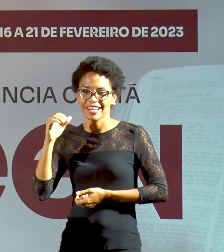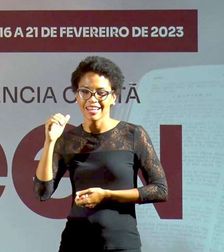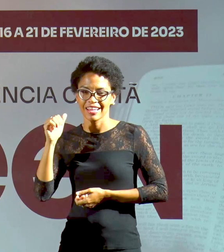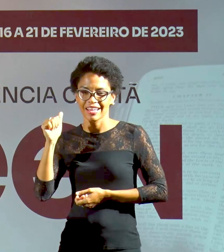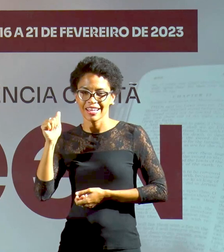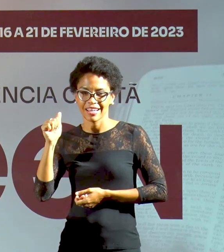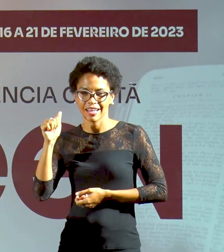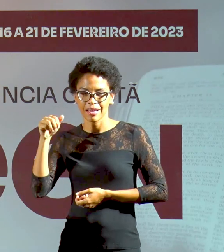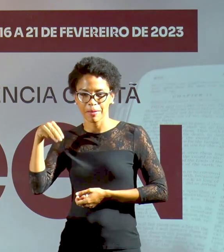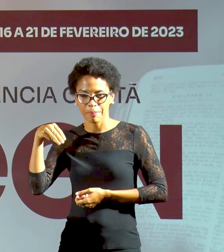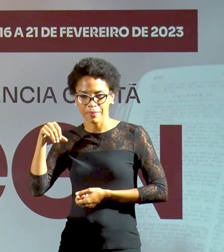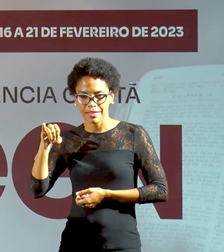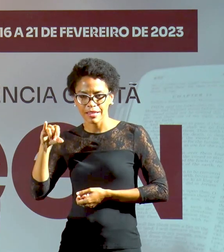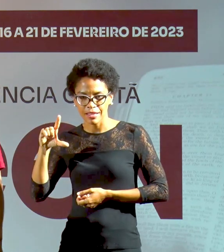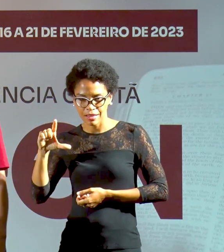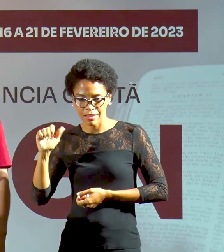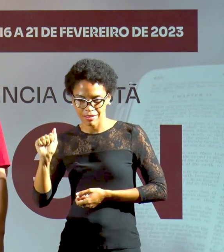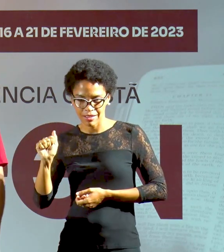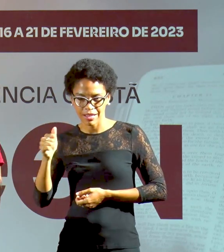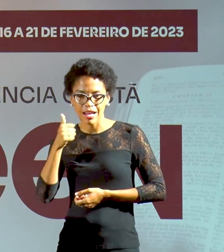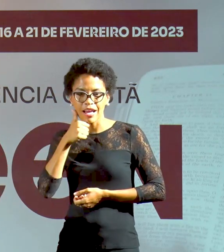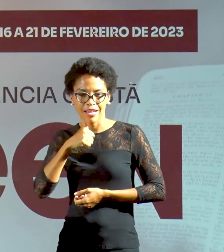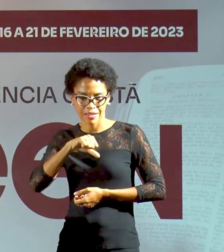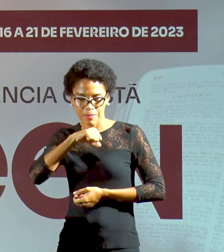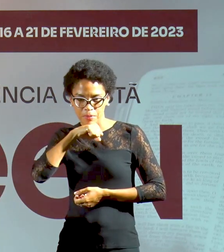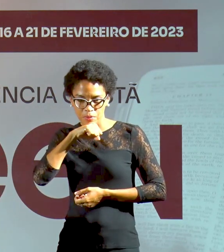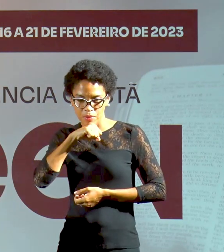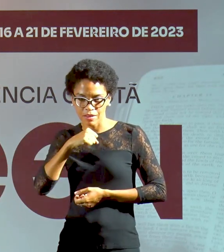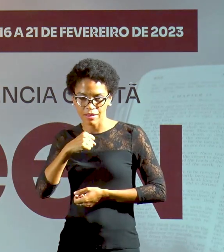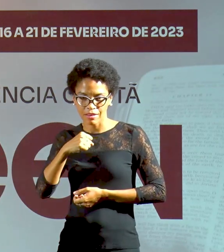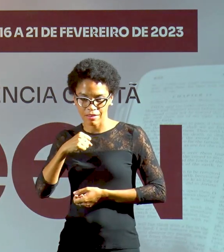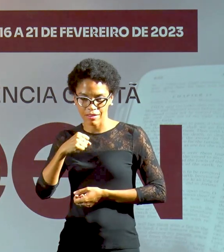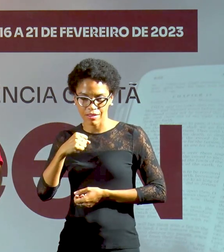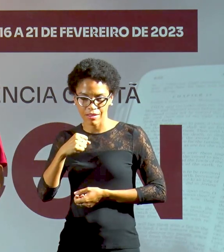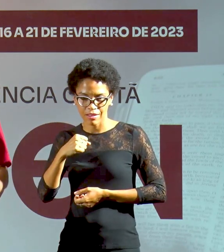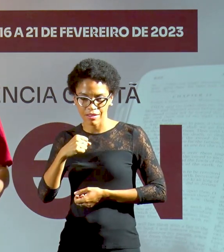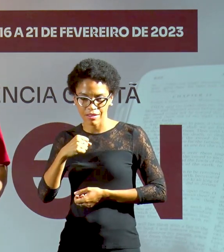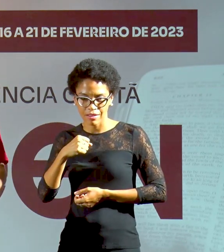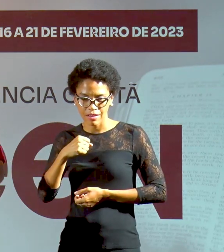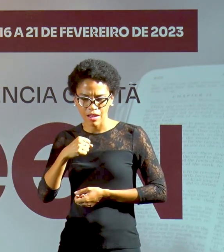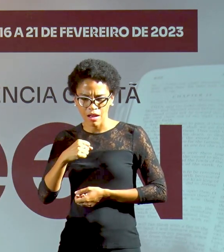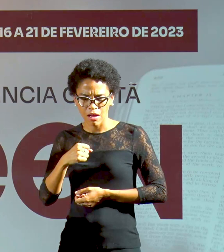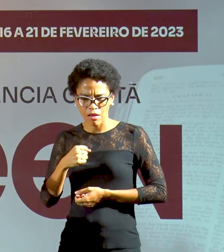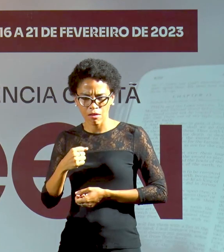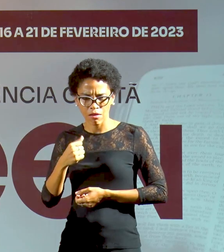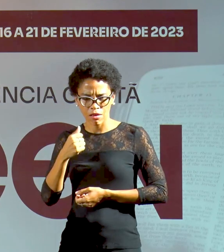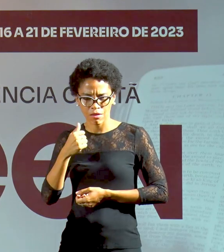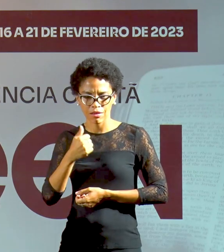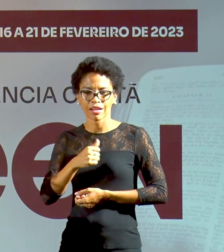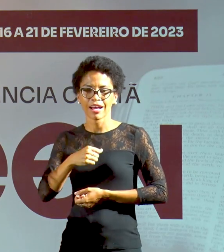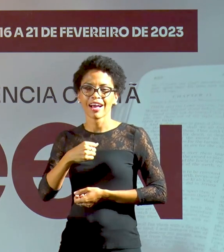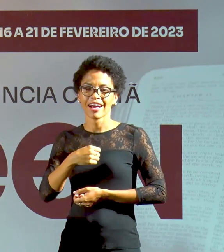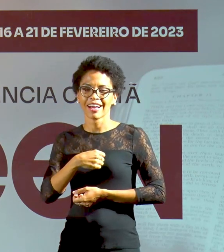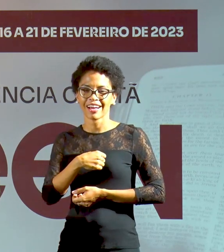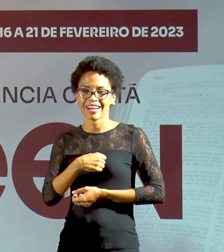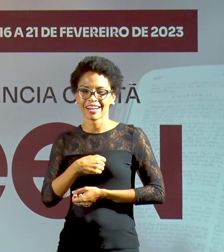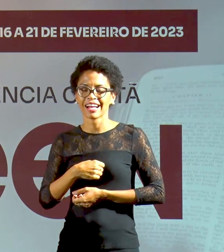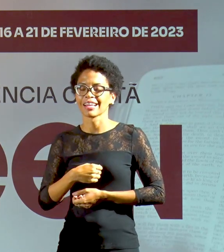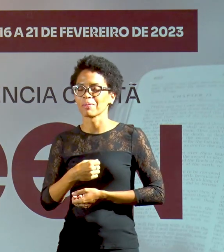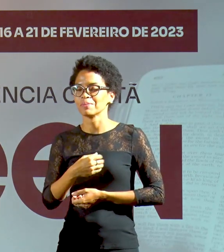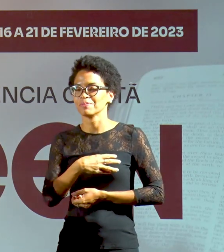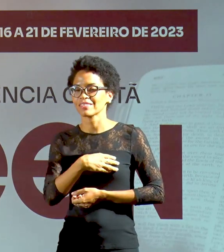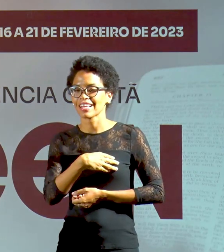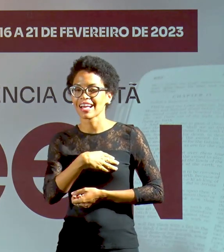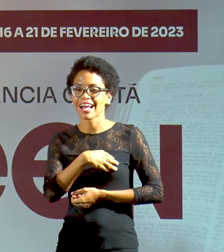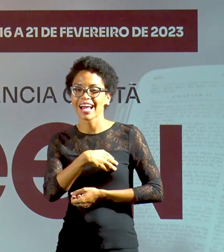maravilhosa chamada Manuela Manu gente a Manu faz aniversário amanhã